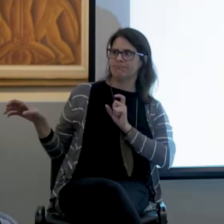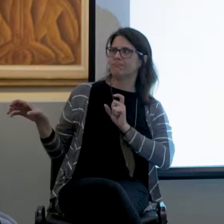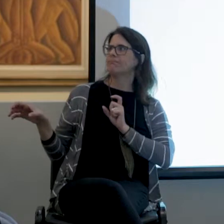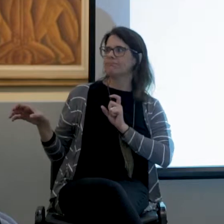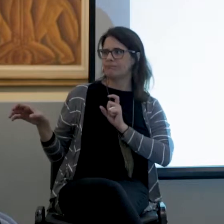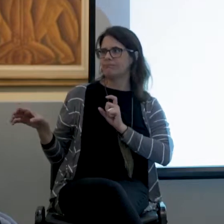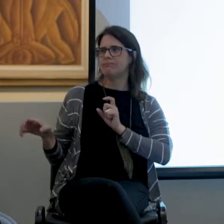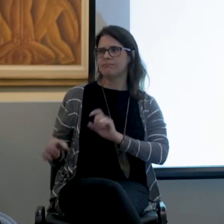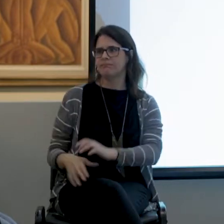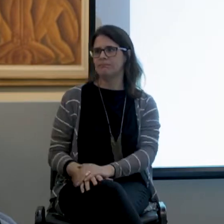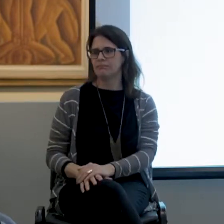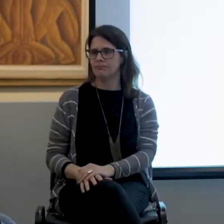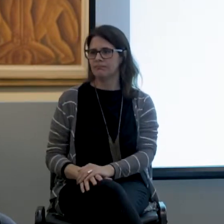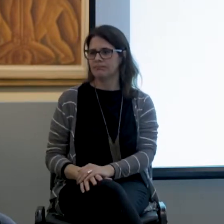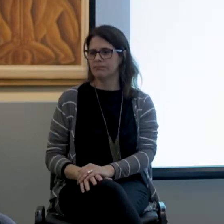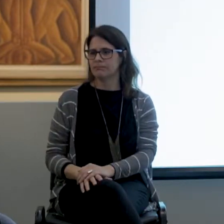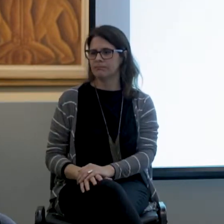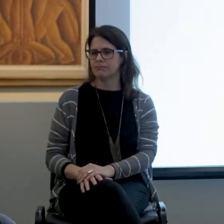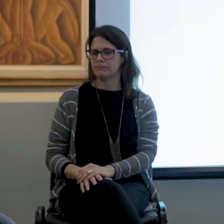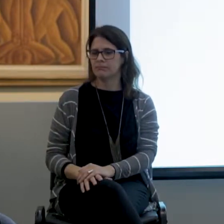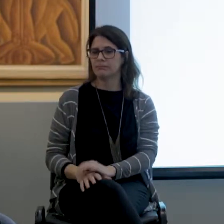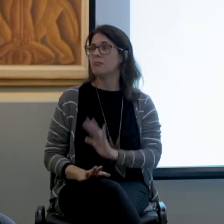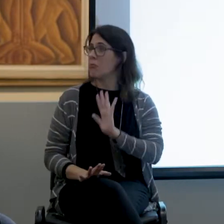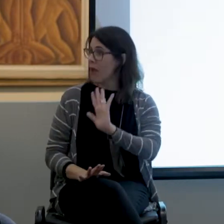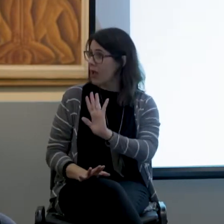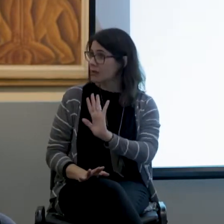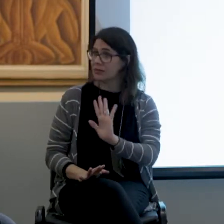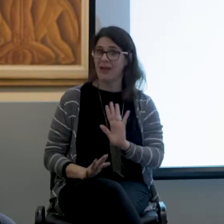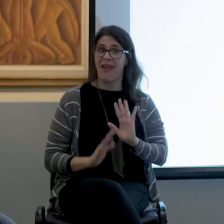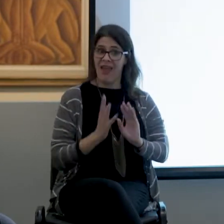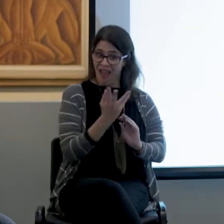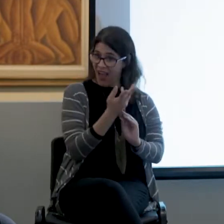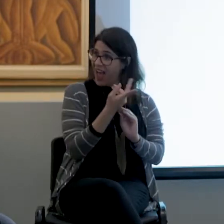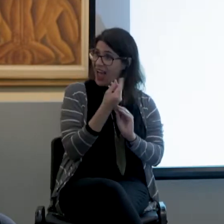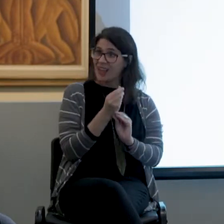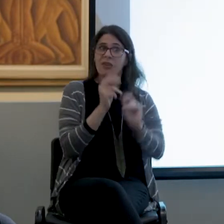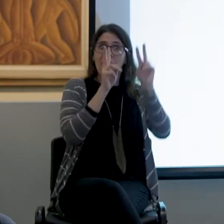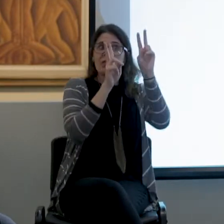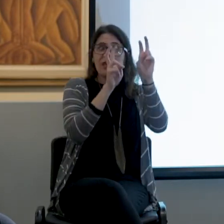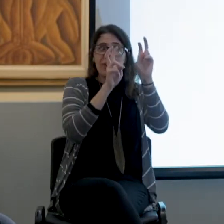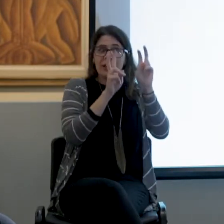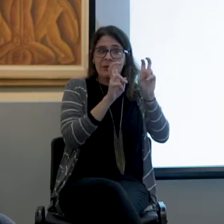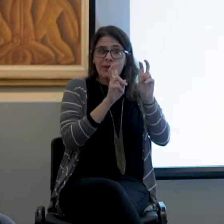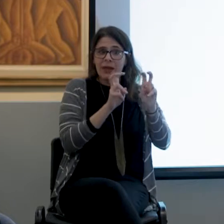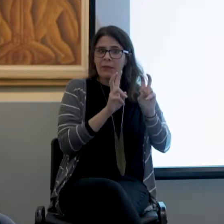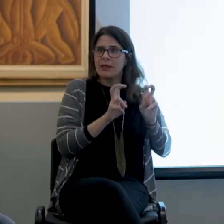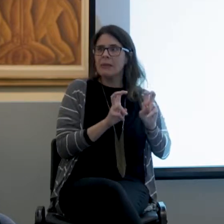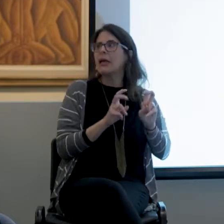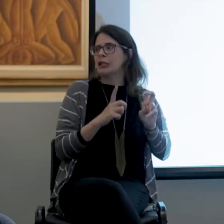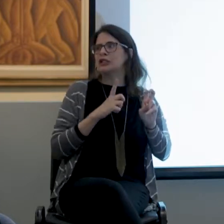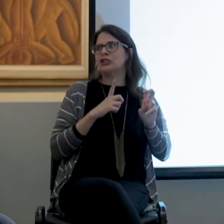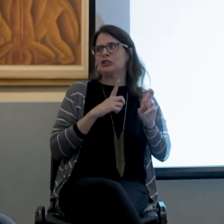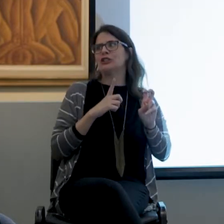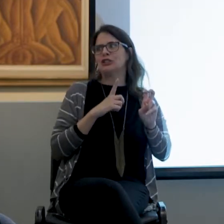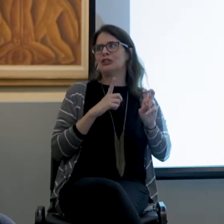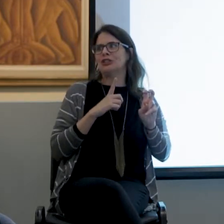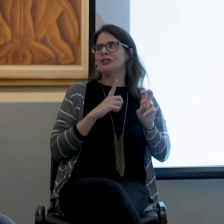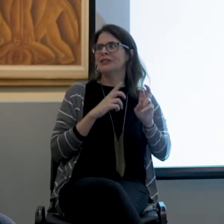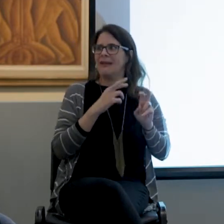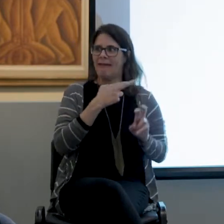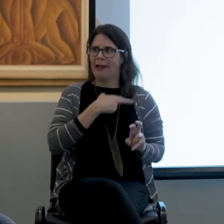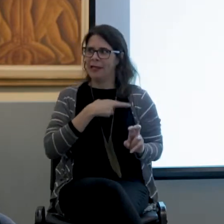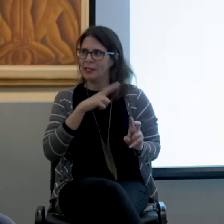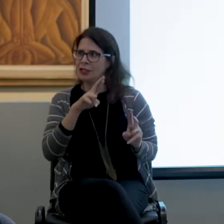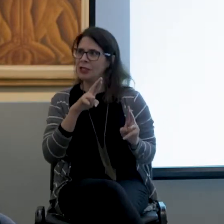Ainda que os temas, sobretudo os temas tratados, fossem fundamentalmente temas religiosos, sacros, bíblicos,